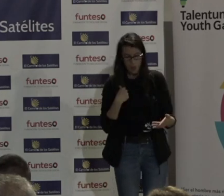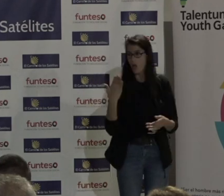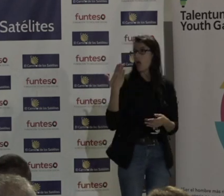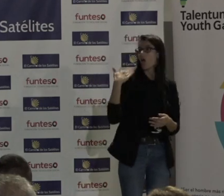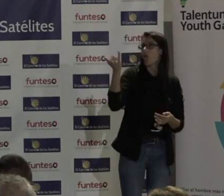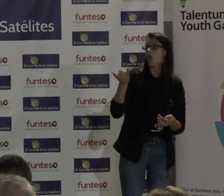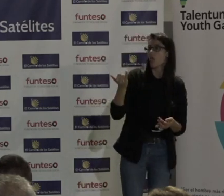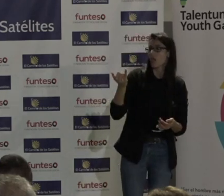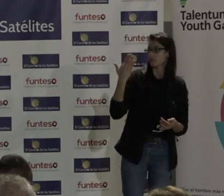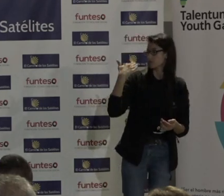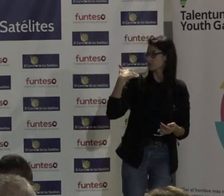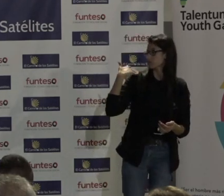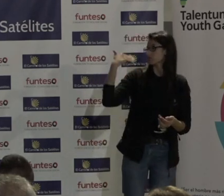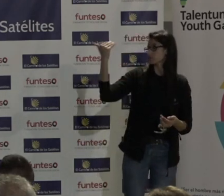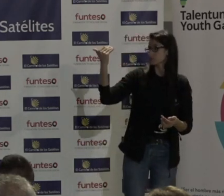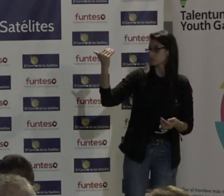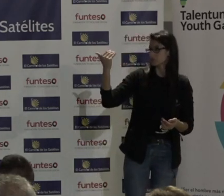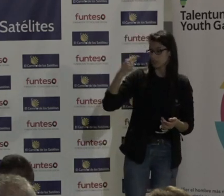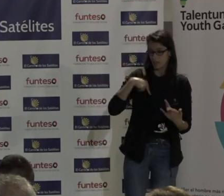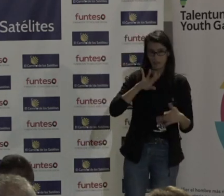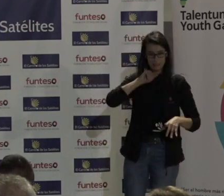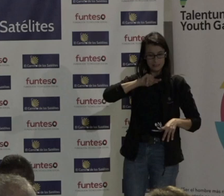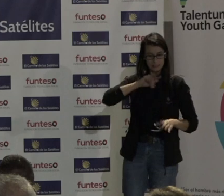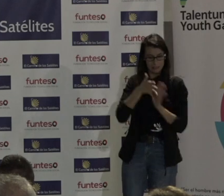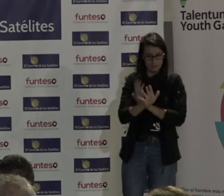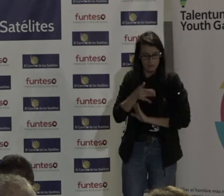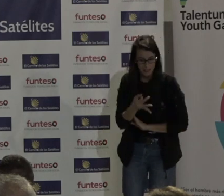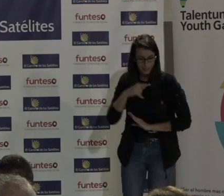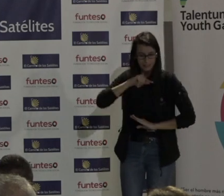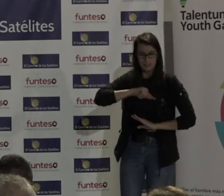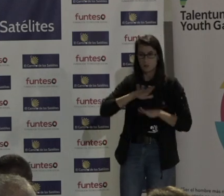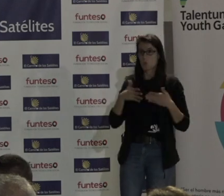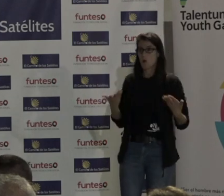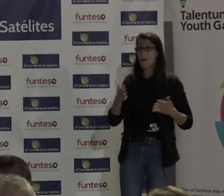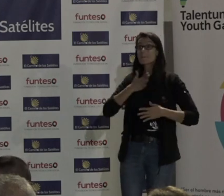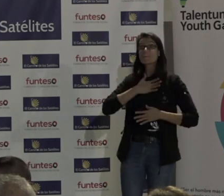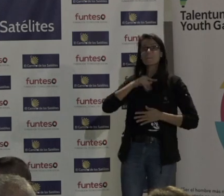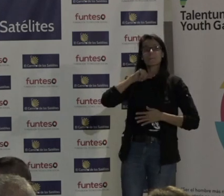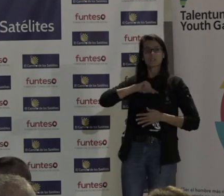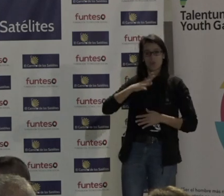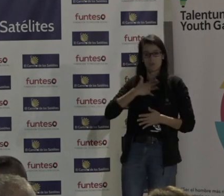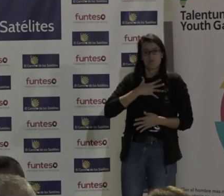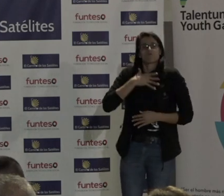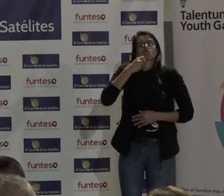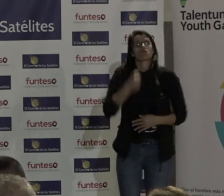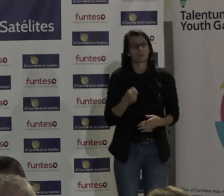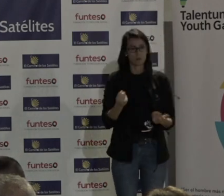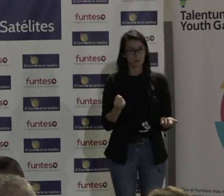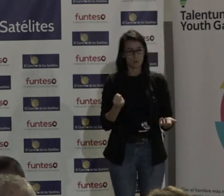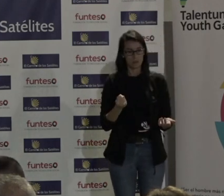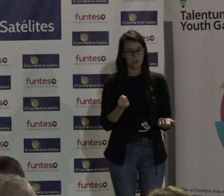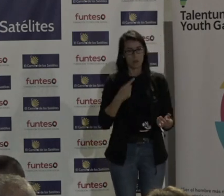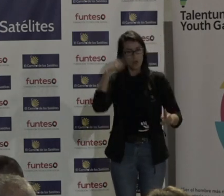llamada y saben perfectamente cuál es su sentido. Y te lo dicen. Mi sentido es empoderarme